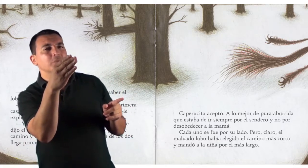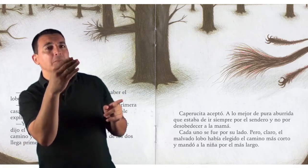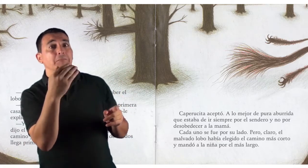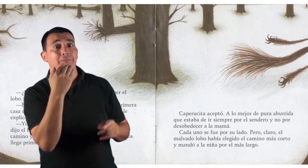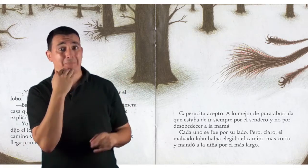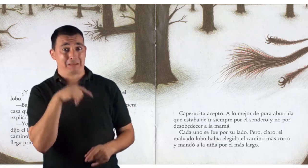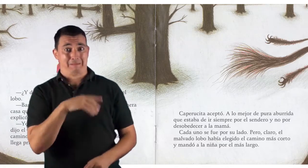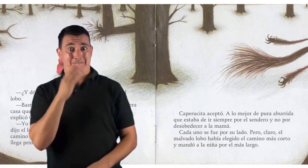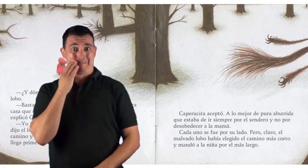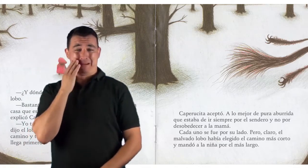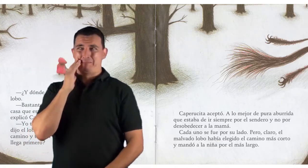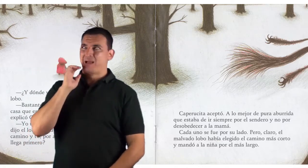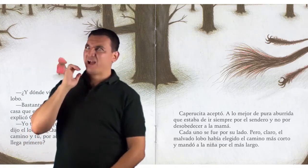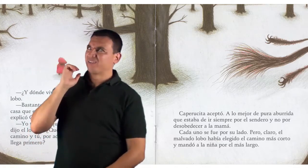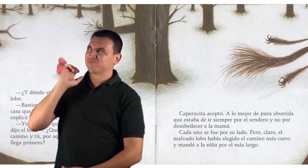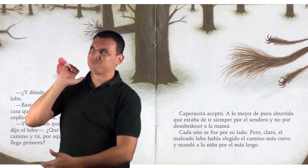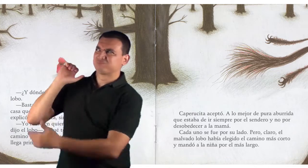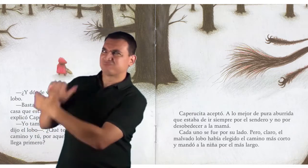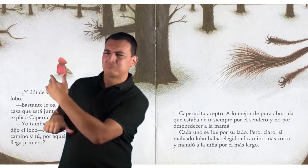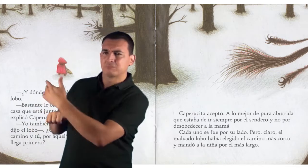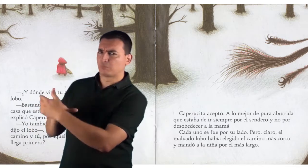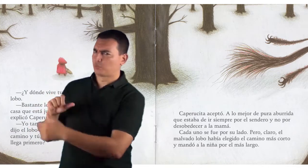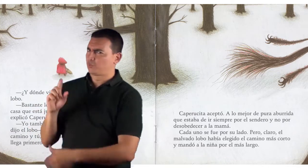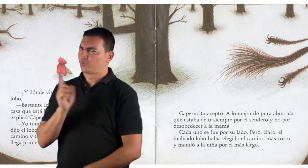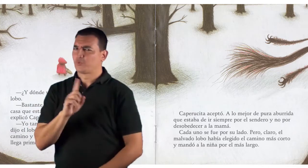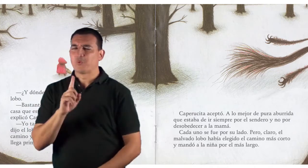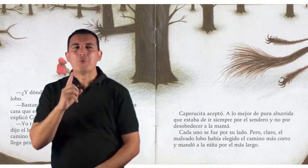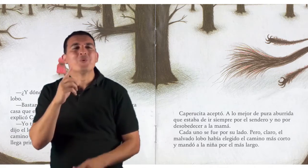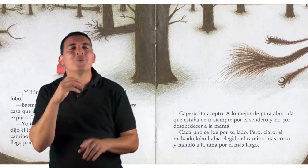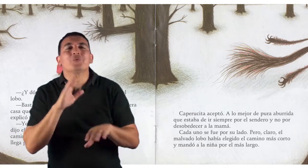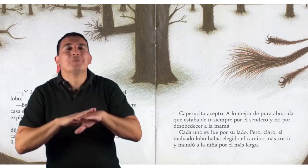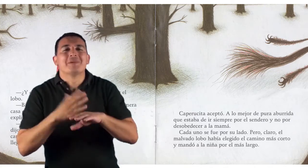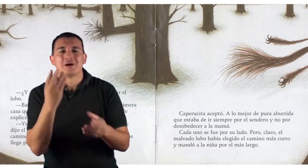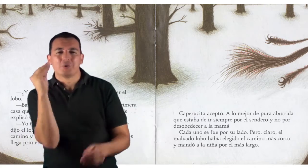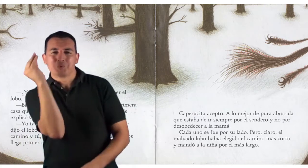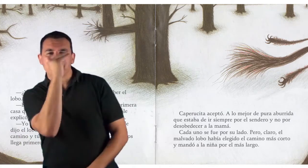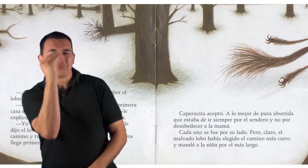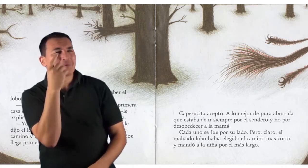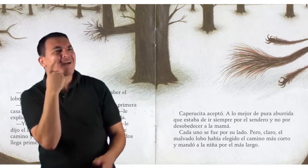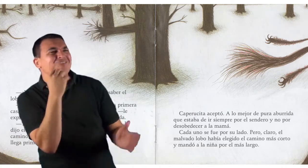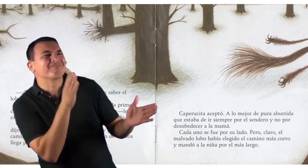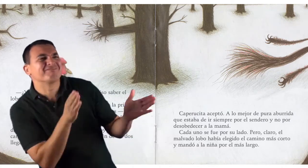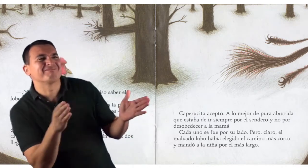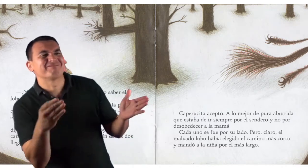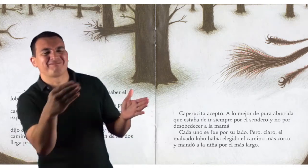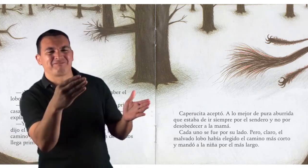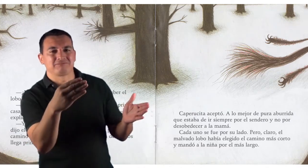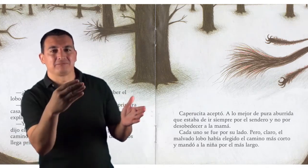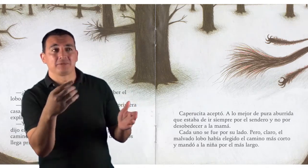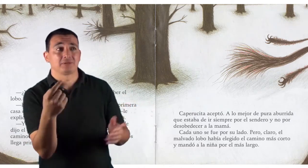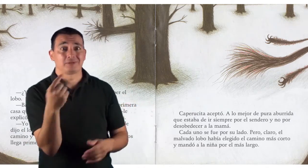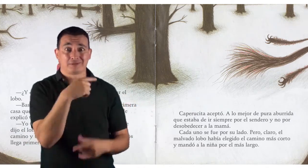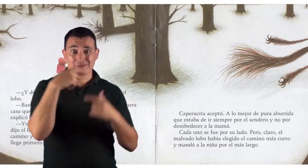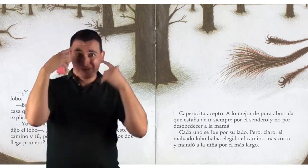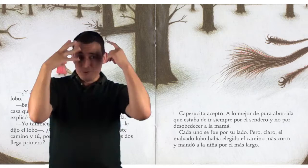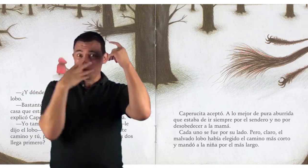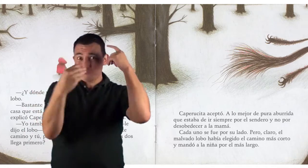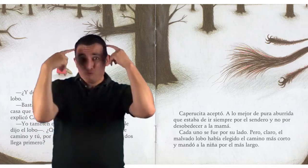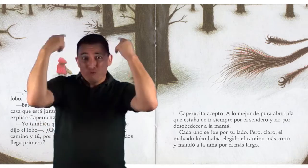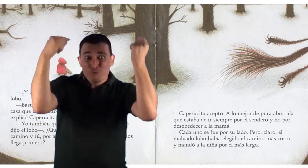por desobedecer a la mamá. Cada uno se fue por su lado. Pero claro, el malvado lobo había